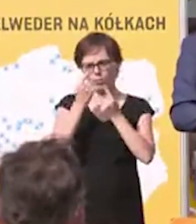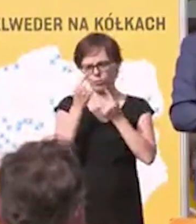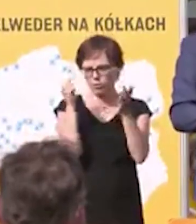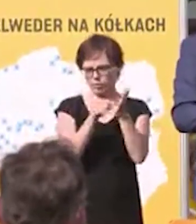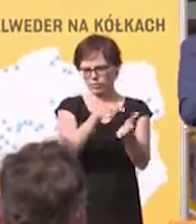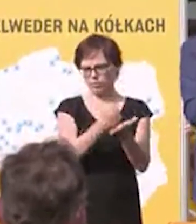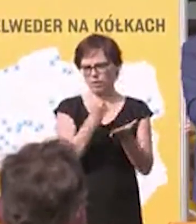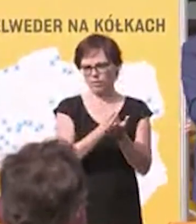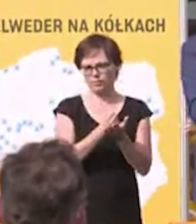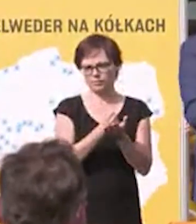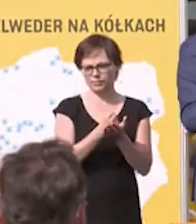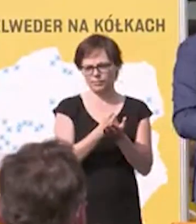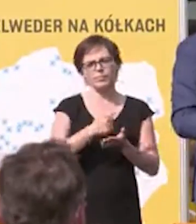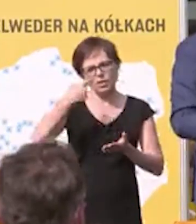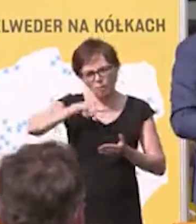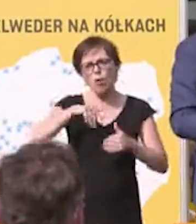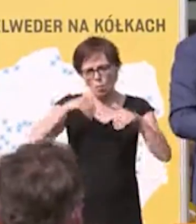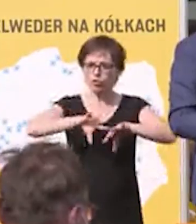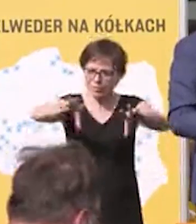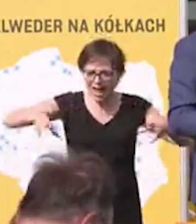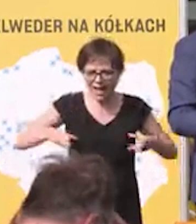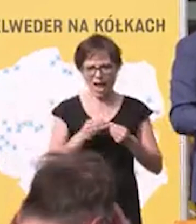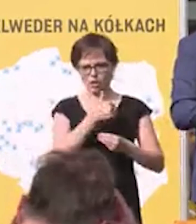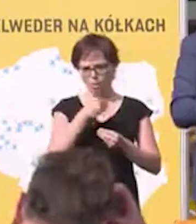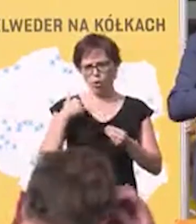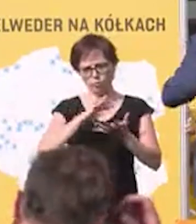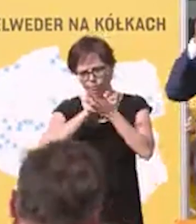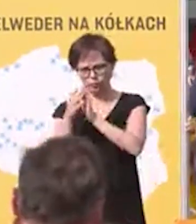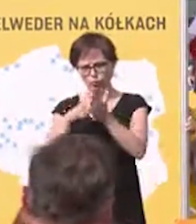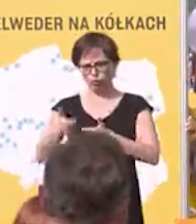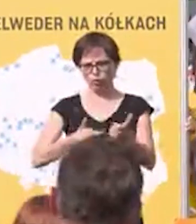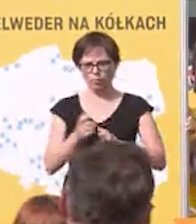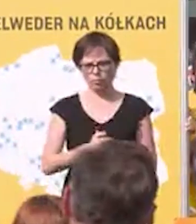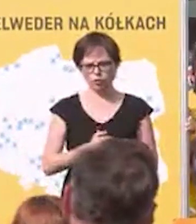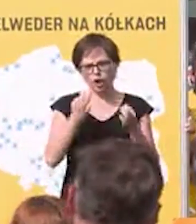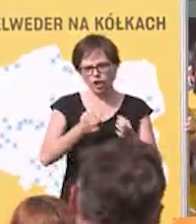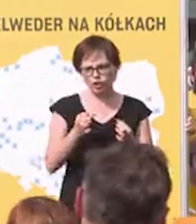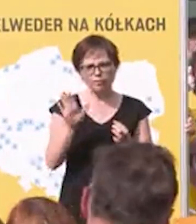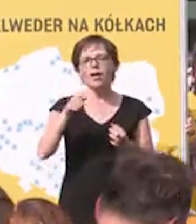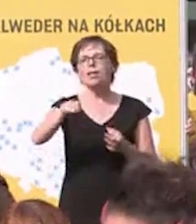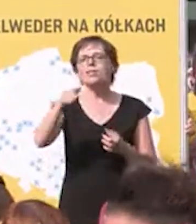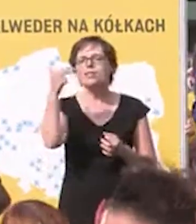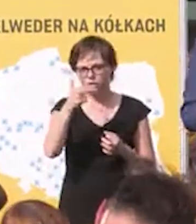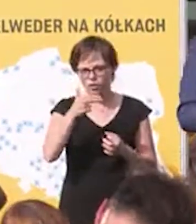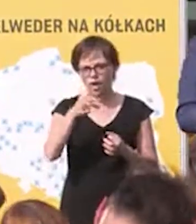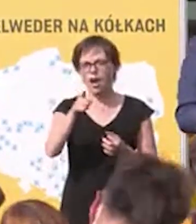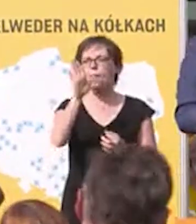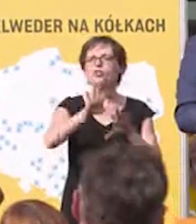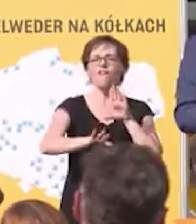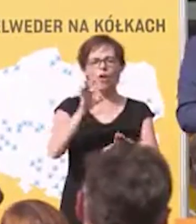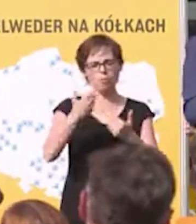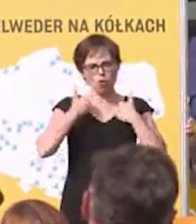tym, że możemy zrobić taką Polskę razem. Bo dzisiaj, a raczej w niedzielę, nie będziecie głosować na Szymona